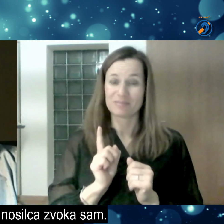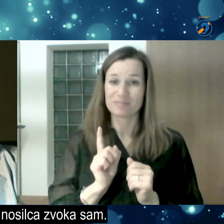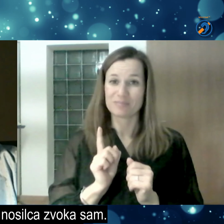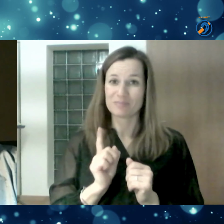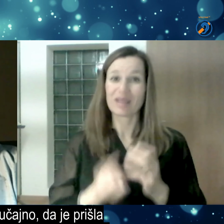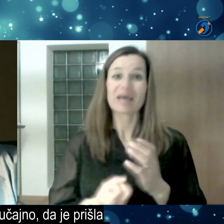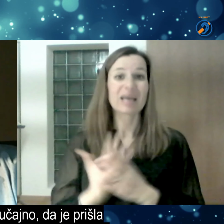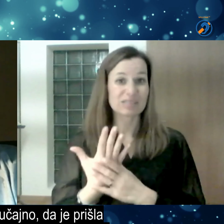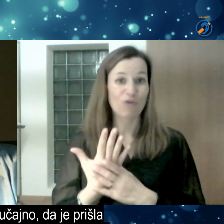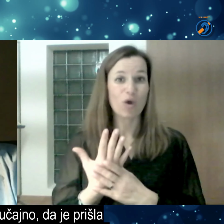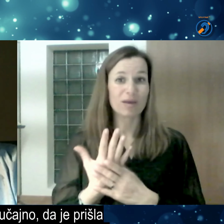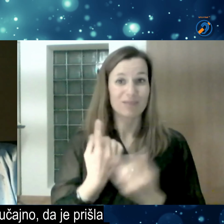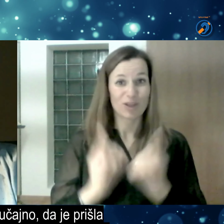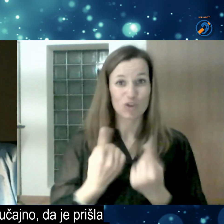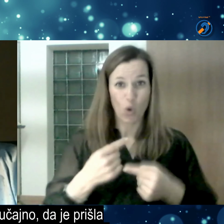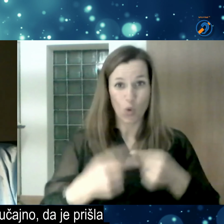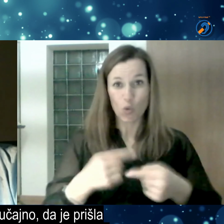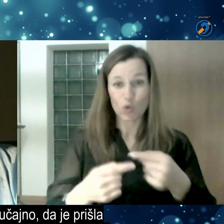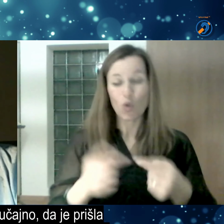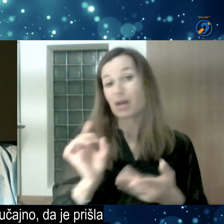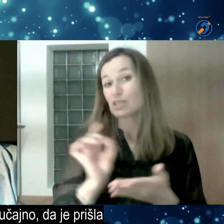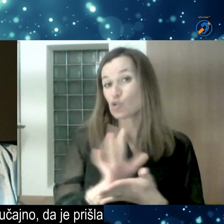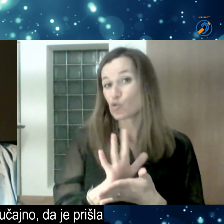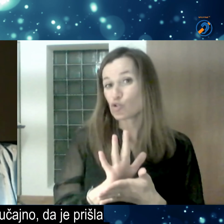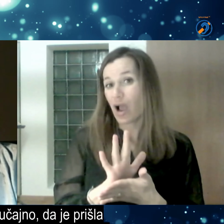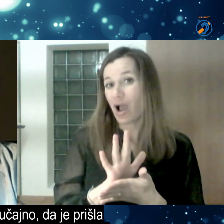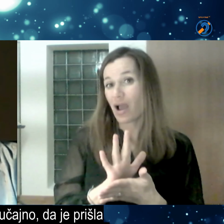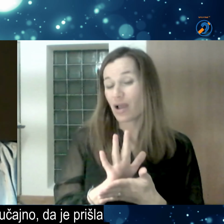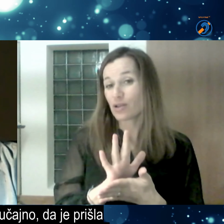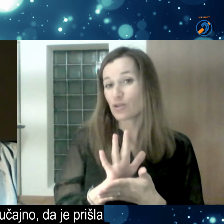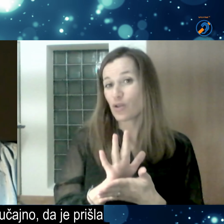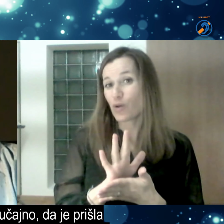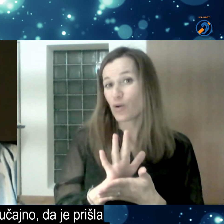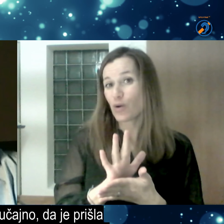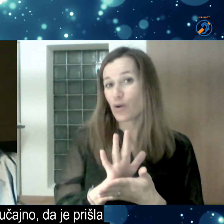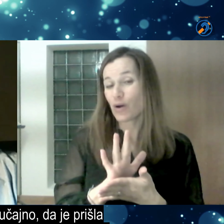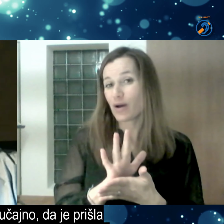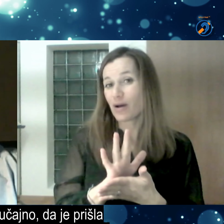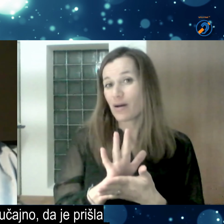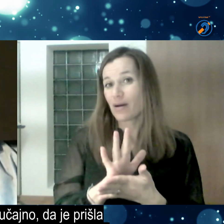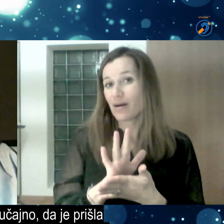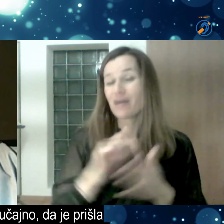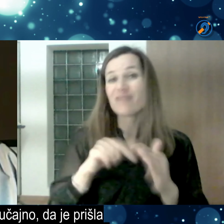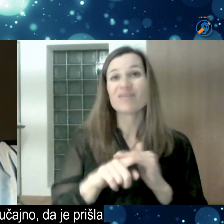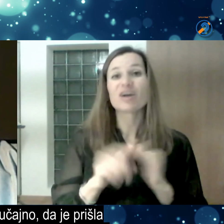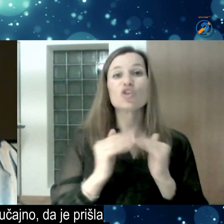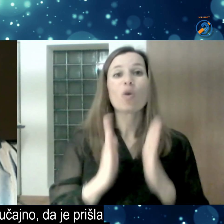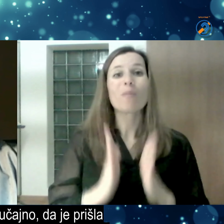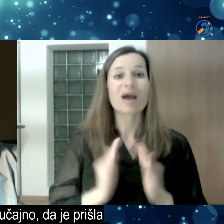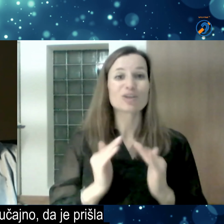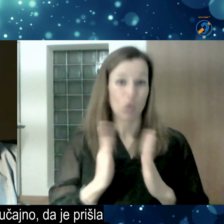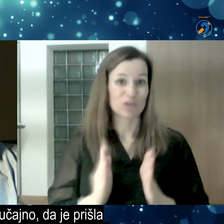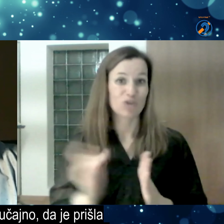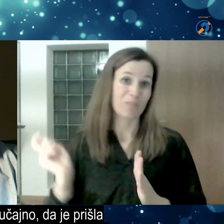razvoj dogodkov pa je nanesel slučajno, da je prišla v hišo domačo